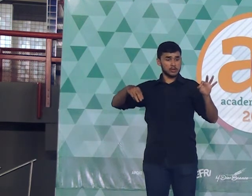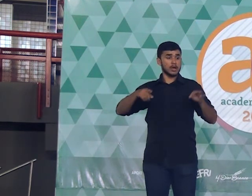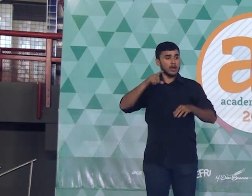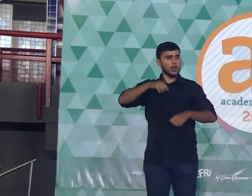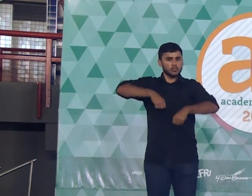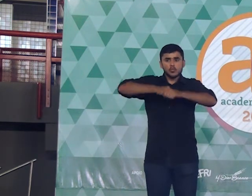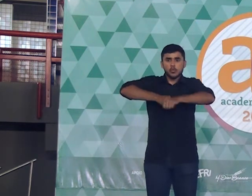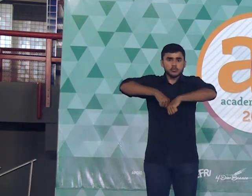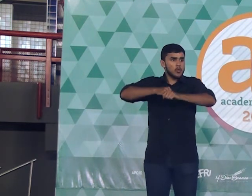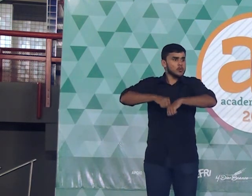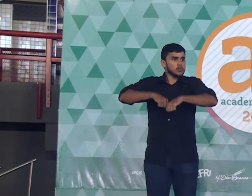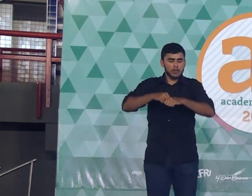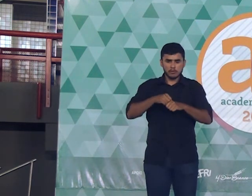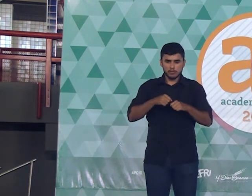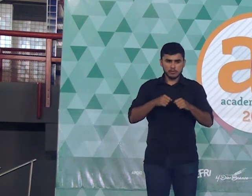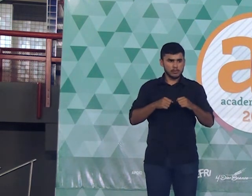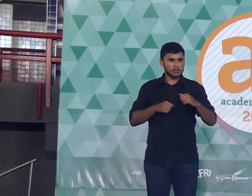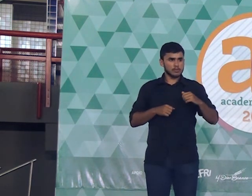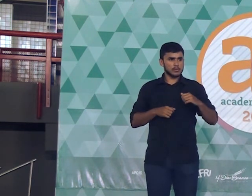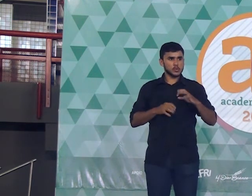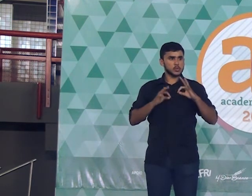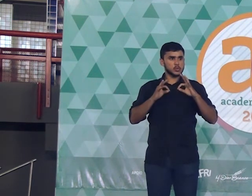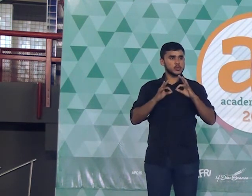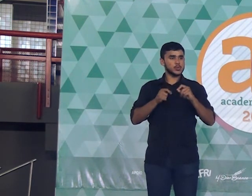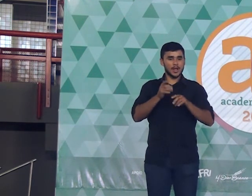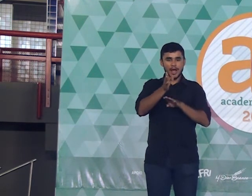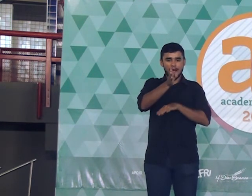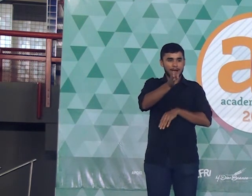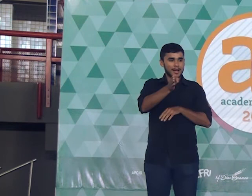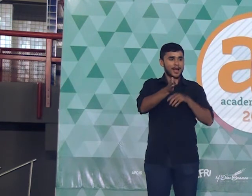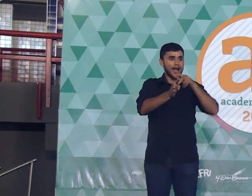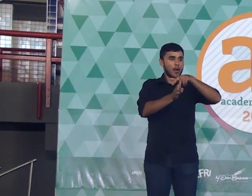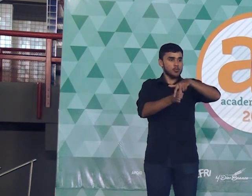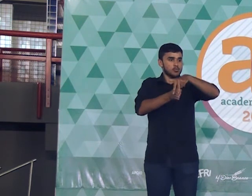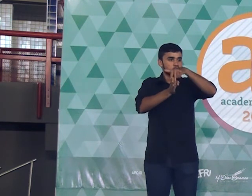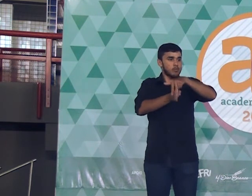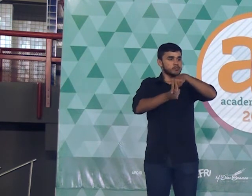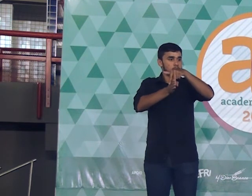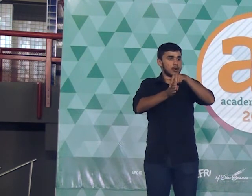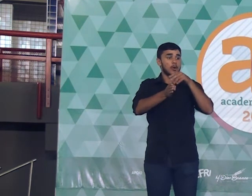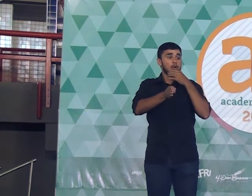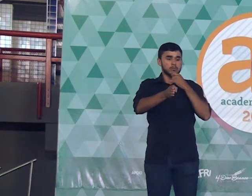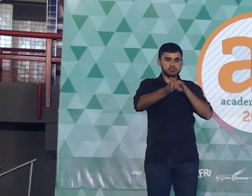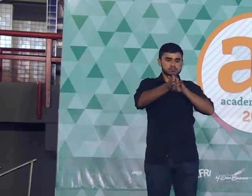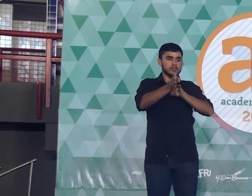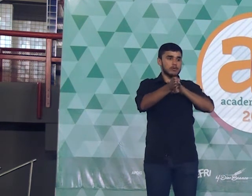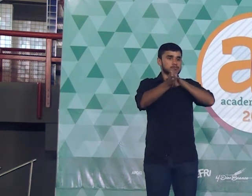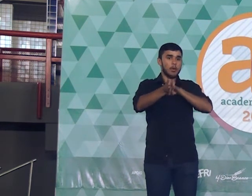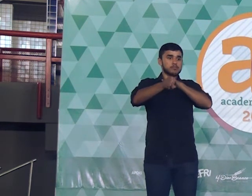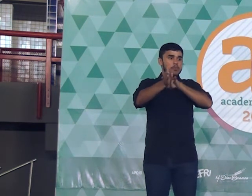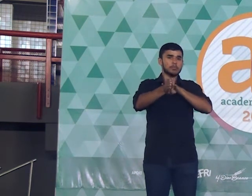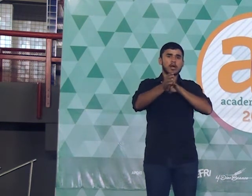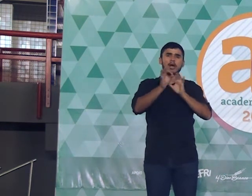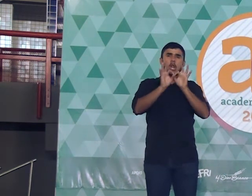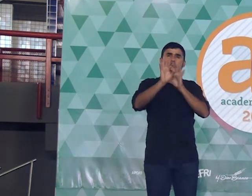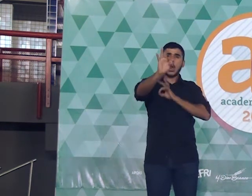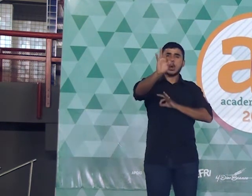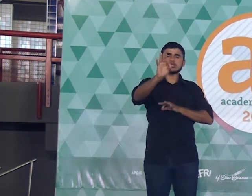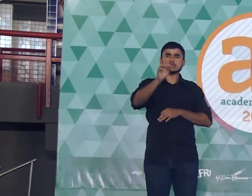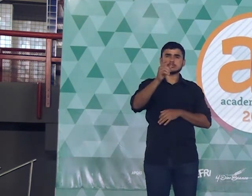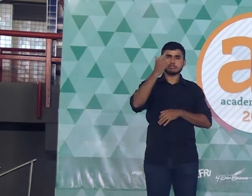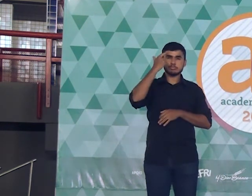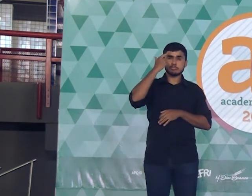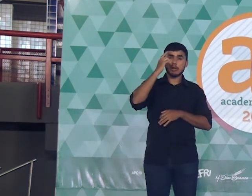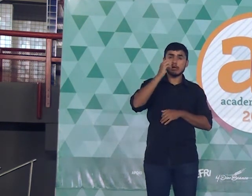que uma carroça levaria 2 semanas para percorrer 10 quilômetros? Creio que não. Então, carroça